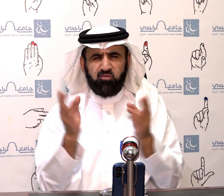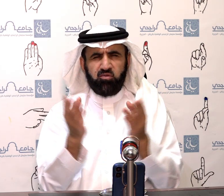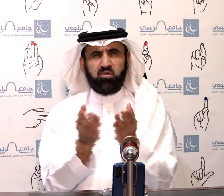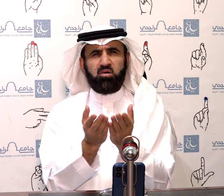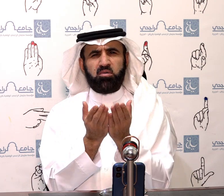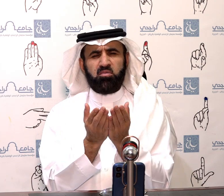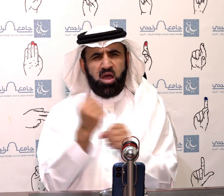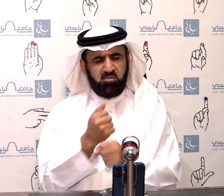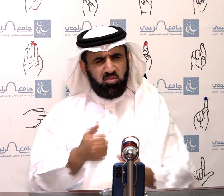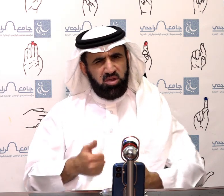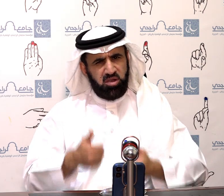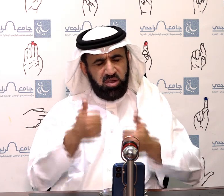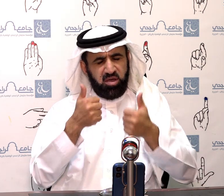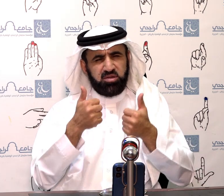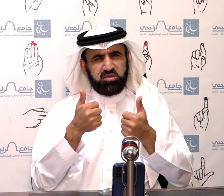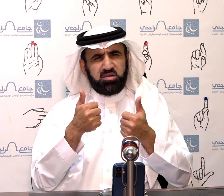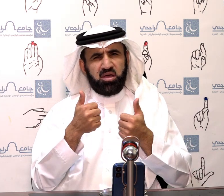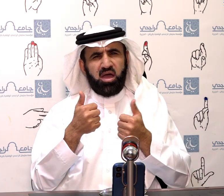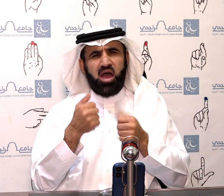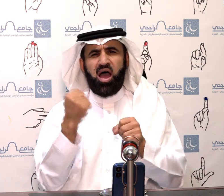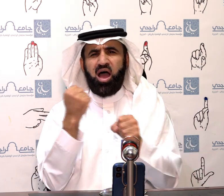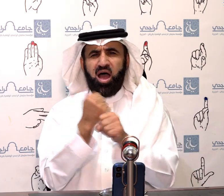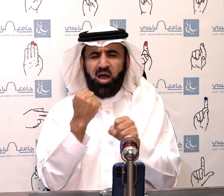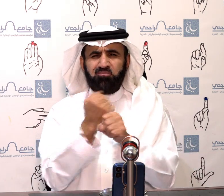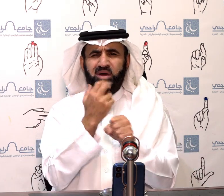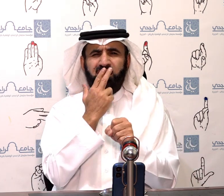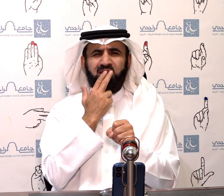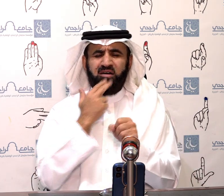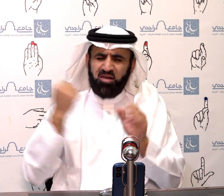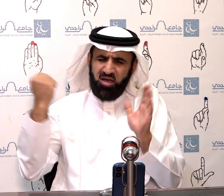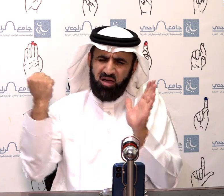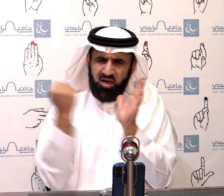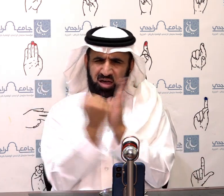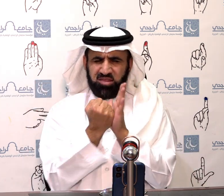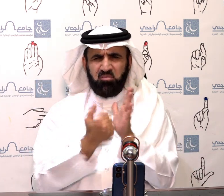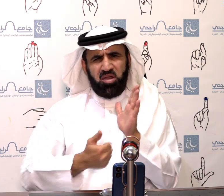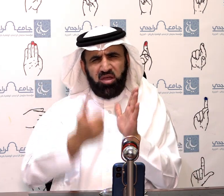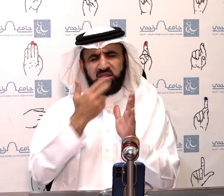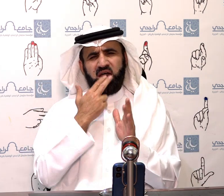أعمالنا، واختم بالصالحات آجالنا. اللهم صل